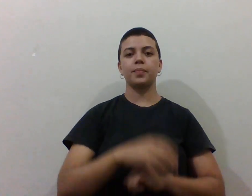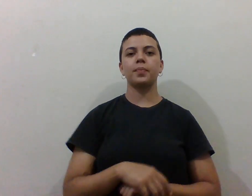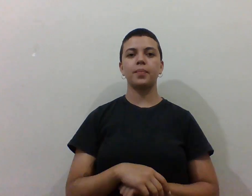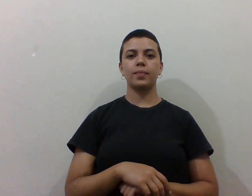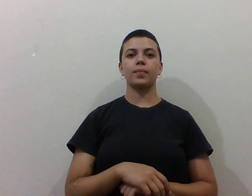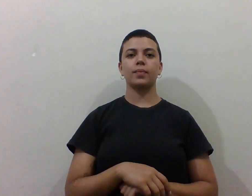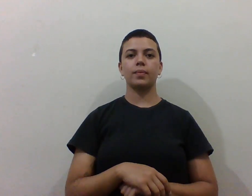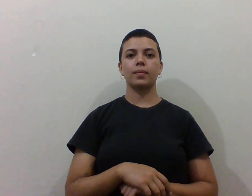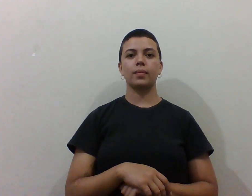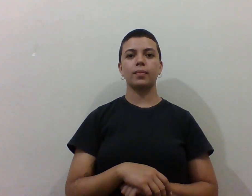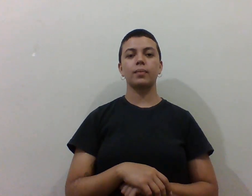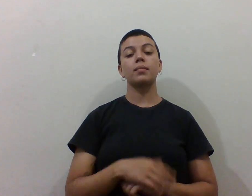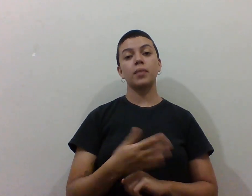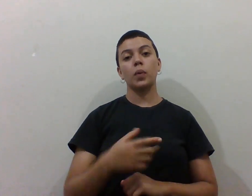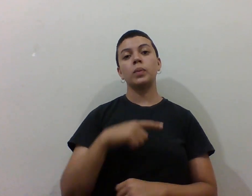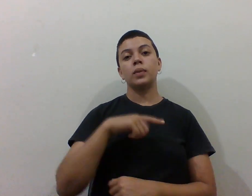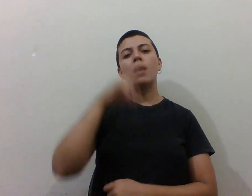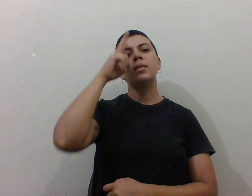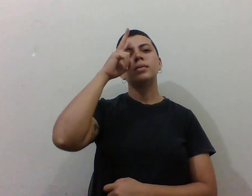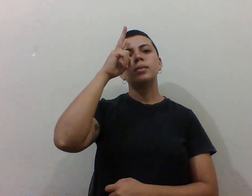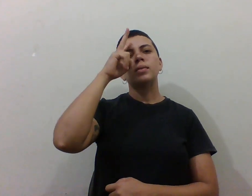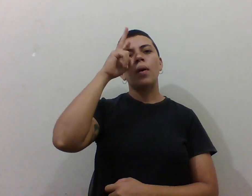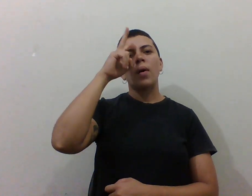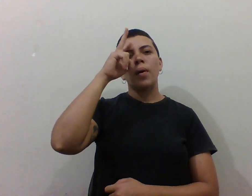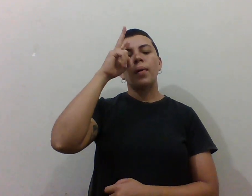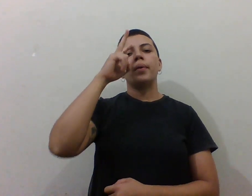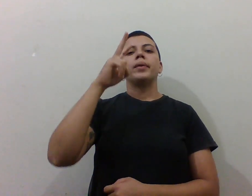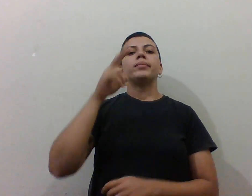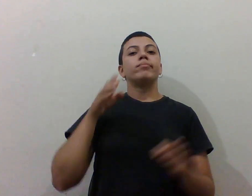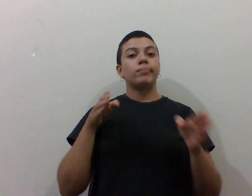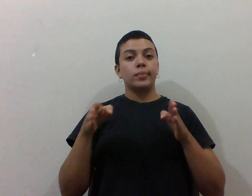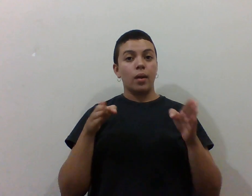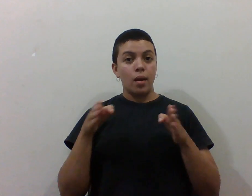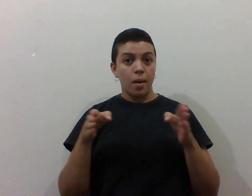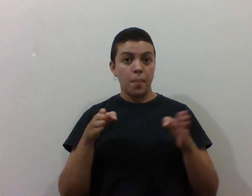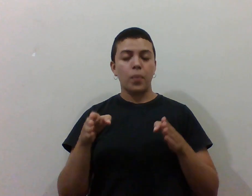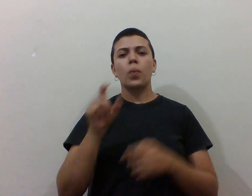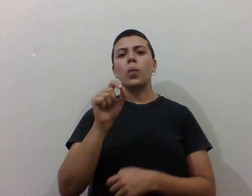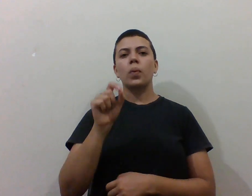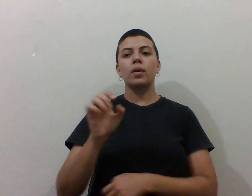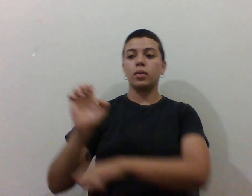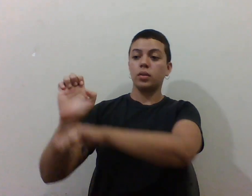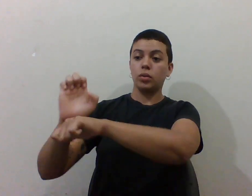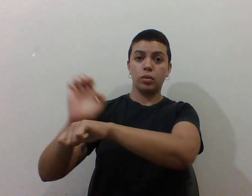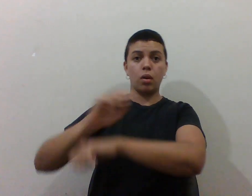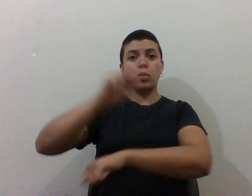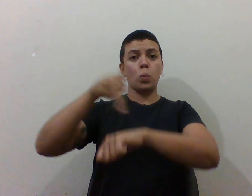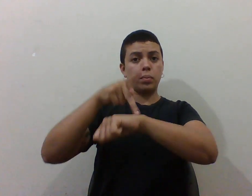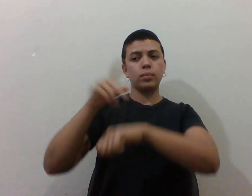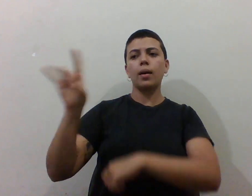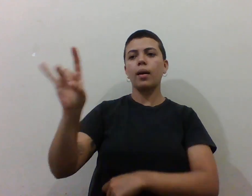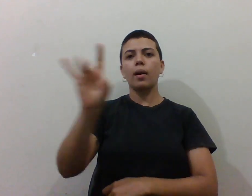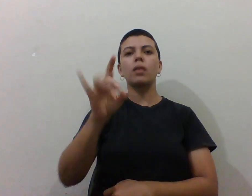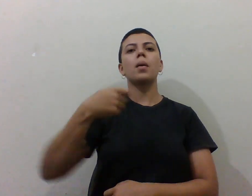histórico, dentro de um determinado momento e espaço, os Estados, os países, reconhecem que certos